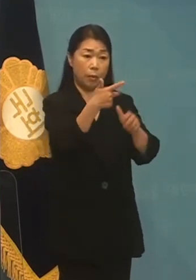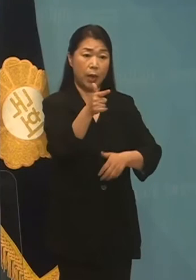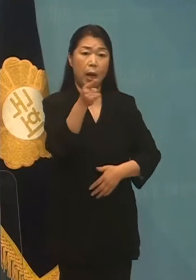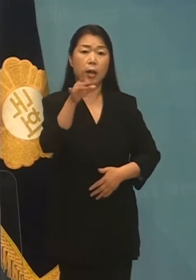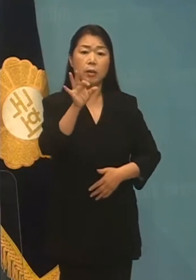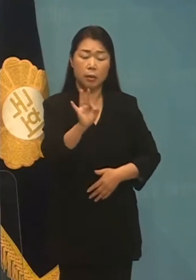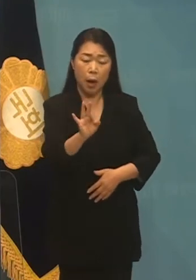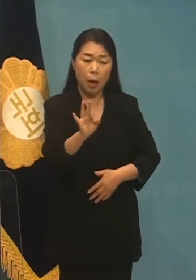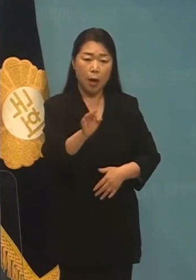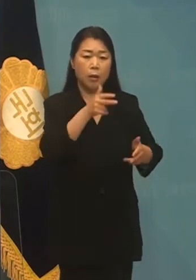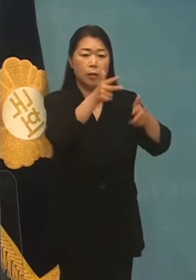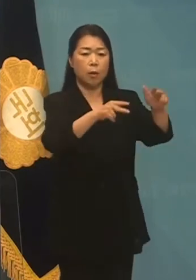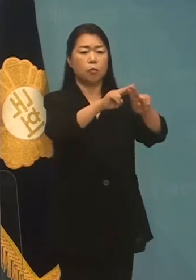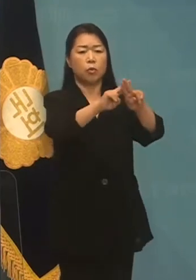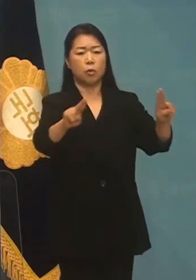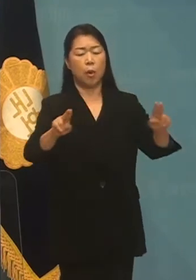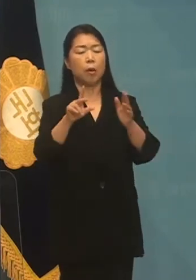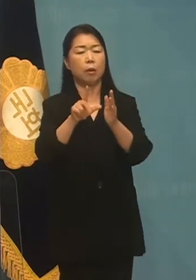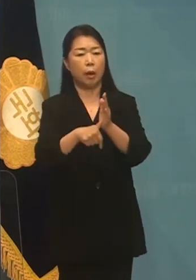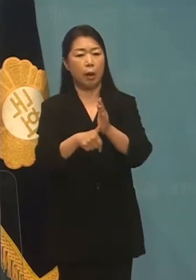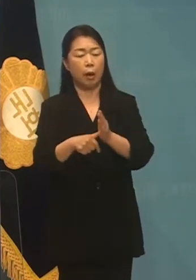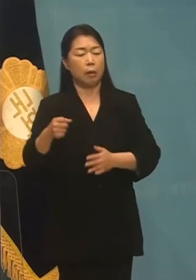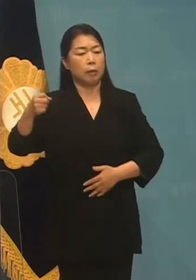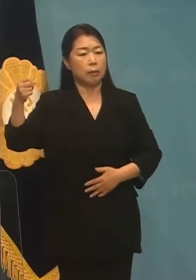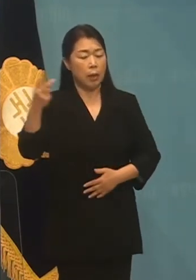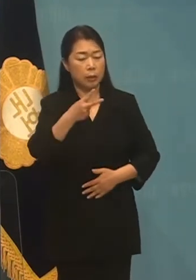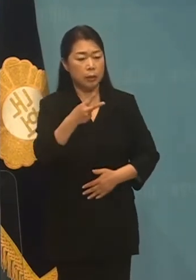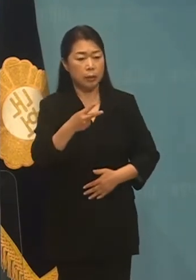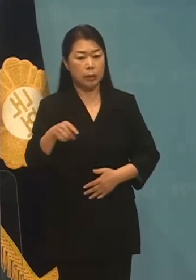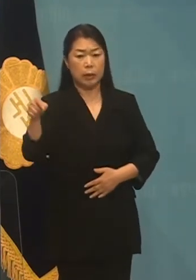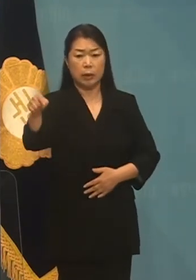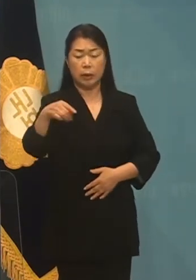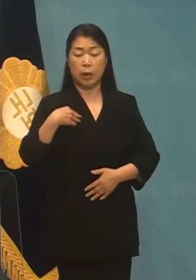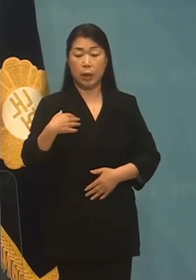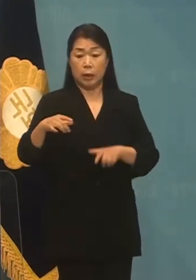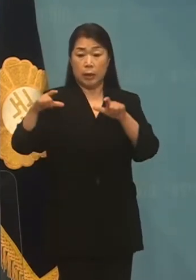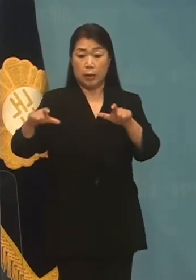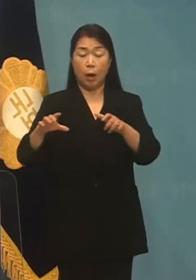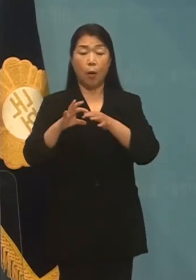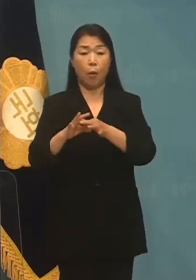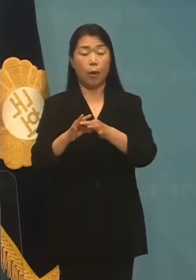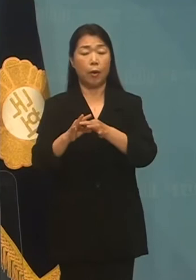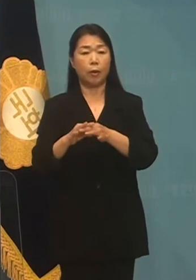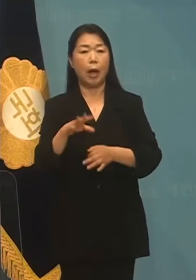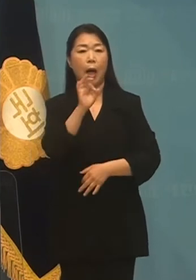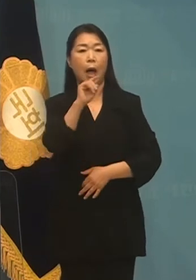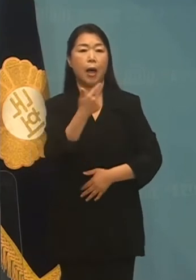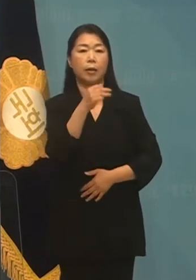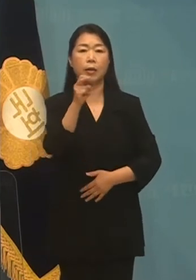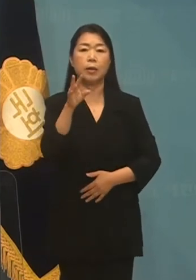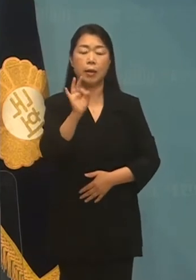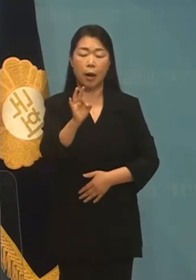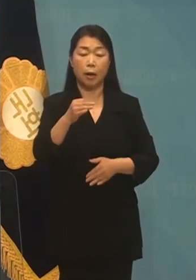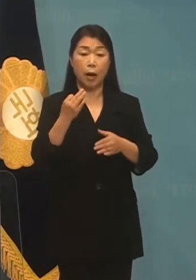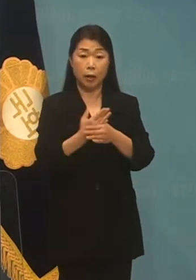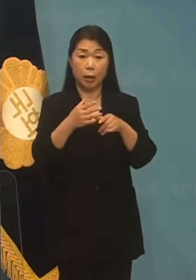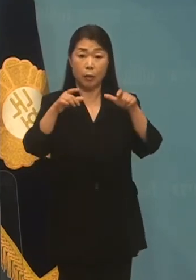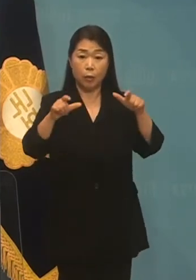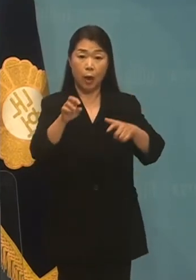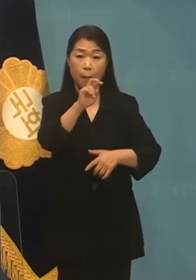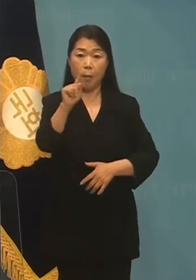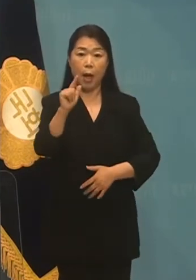사업을 취소할 당시 제 지역구인 안양시 만왕구